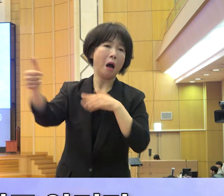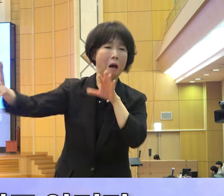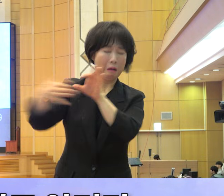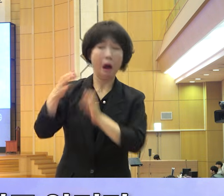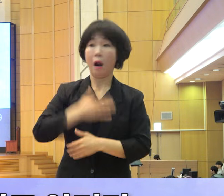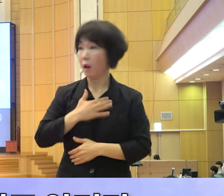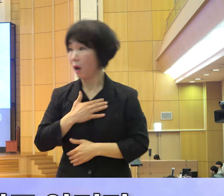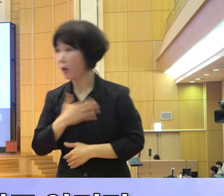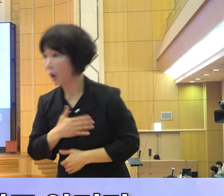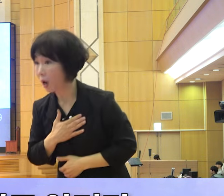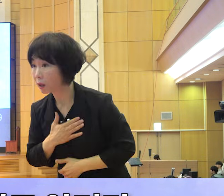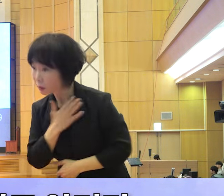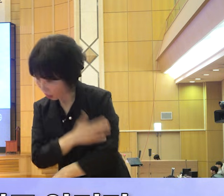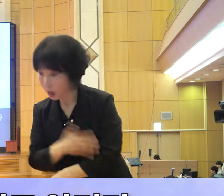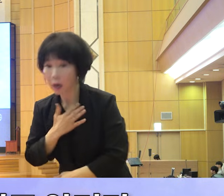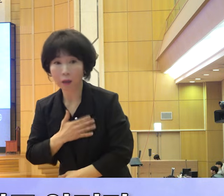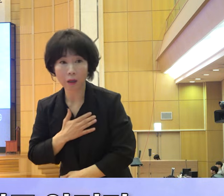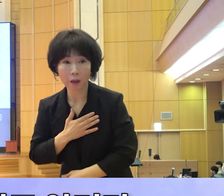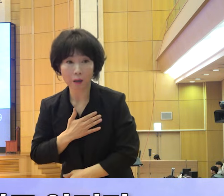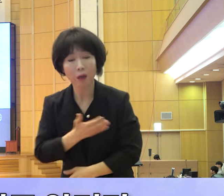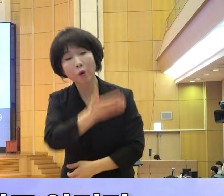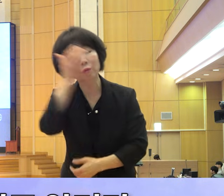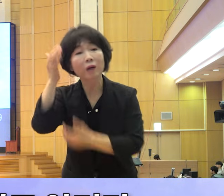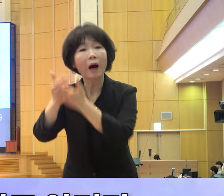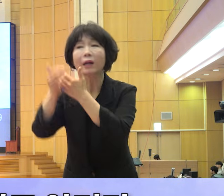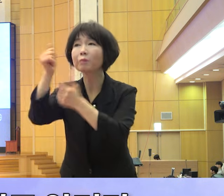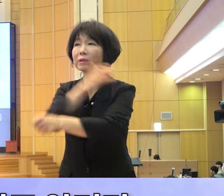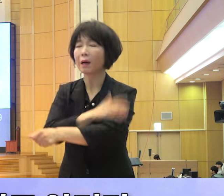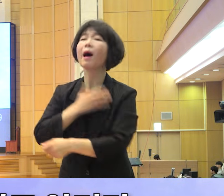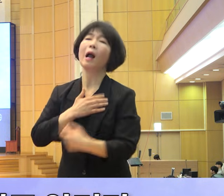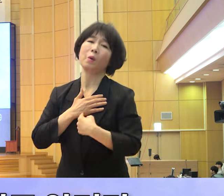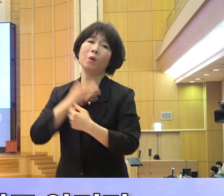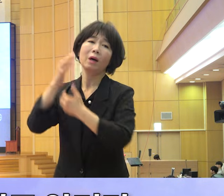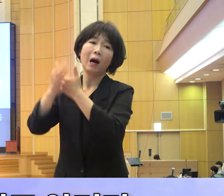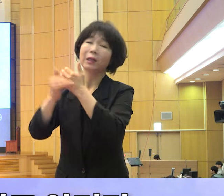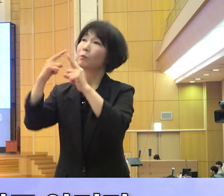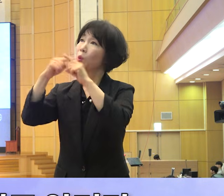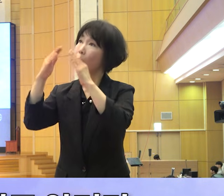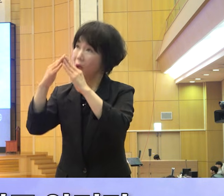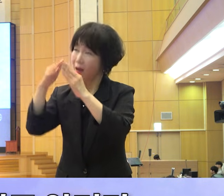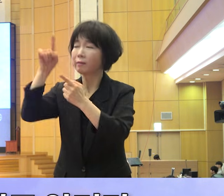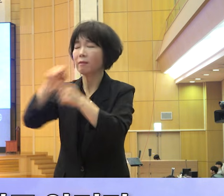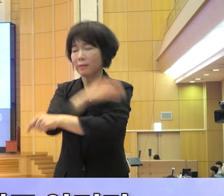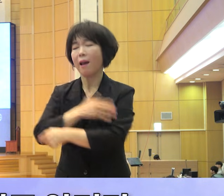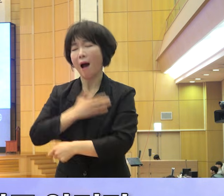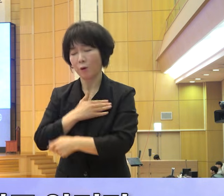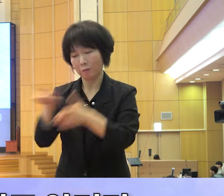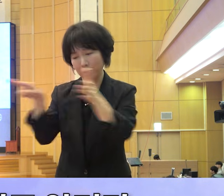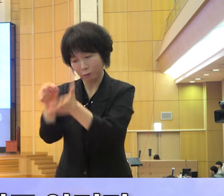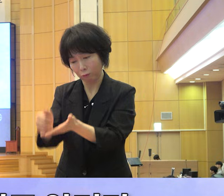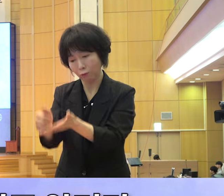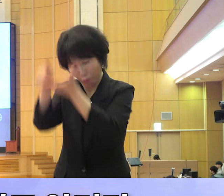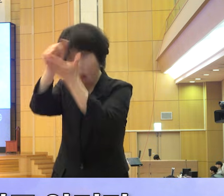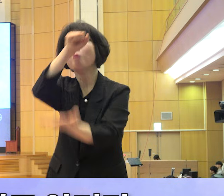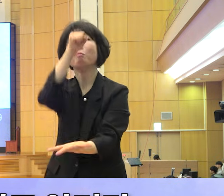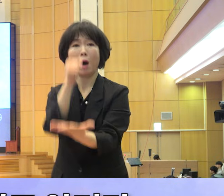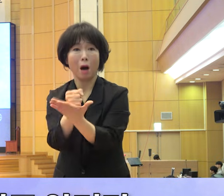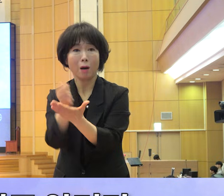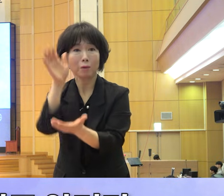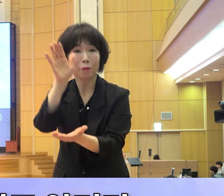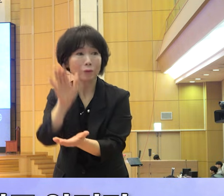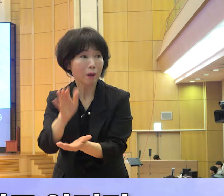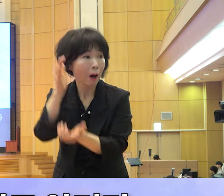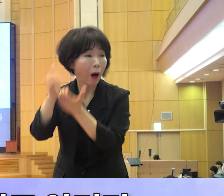하나님을 알고 내가 하나님의 집 교회를 알고 주님을 믿고 섬겨야 되는데 이런 걸